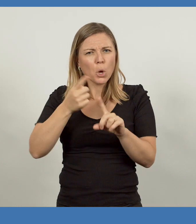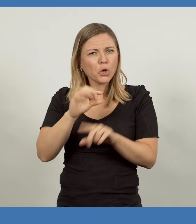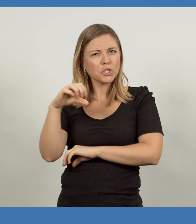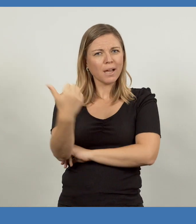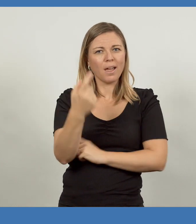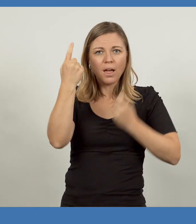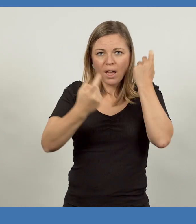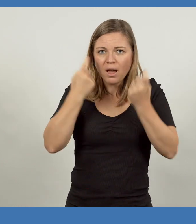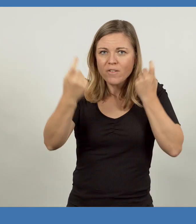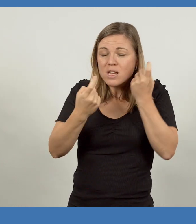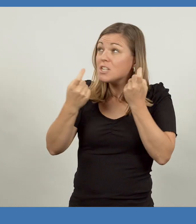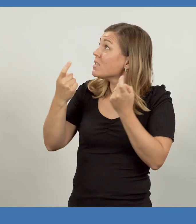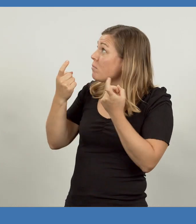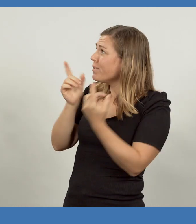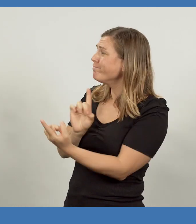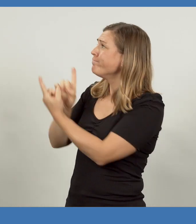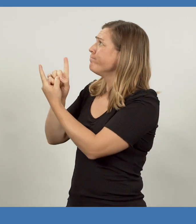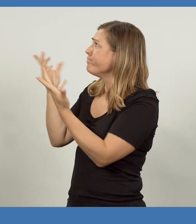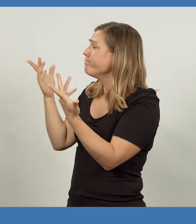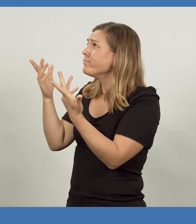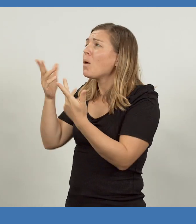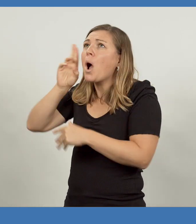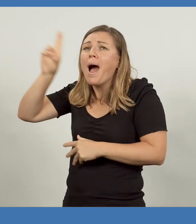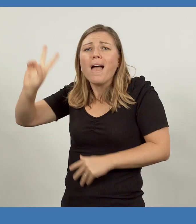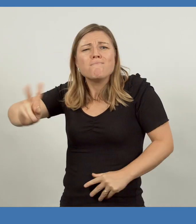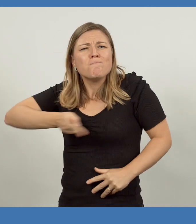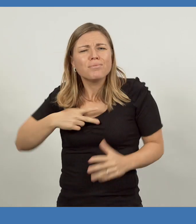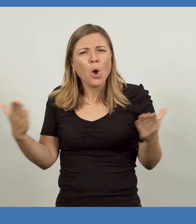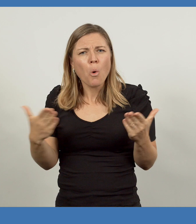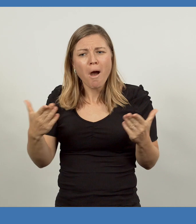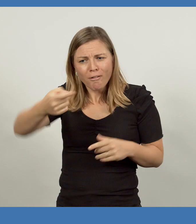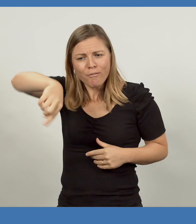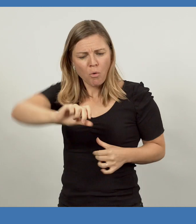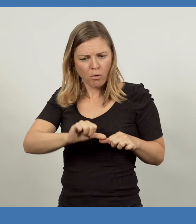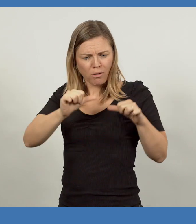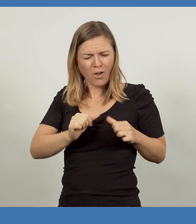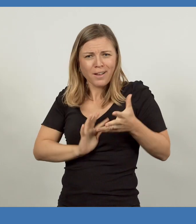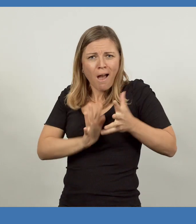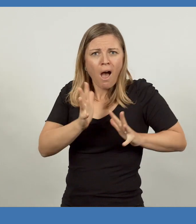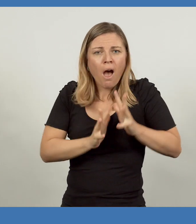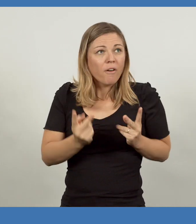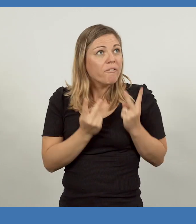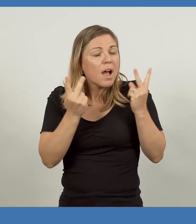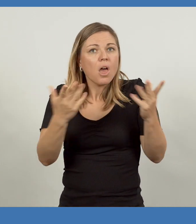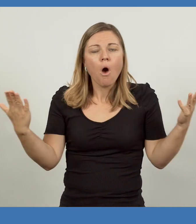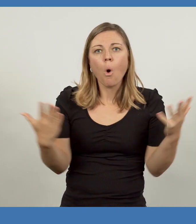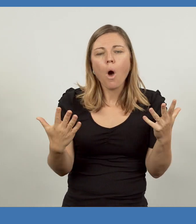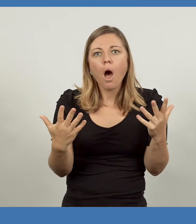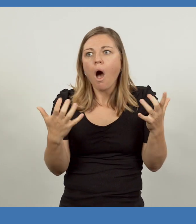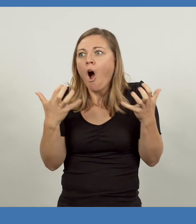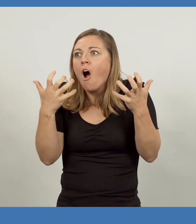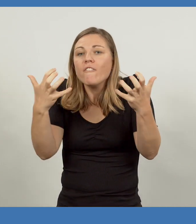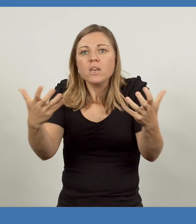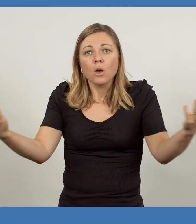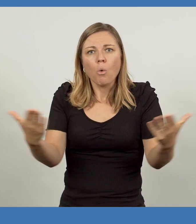quel est mon rêve aujourd'hui? Quel est votre rêve aujourd'hui? Qu'est-ce qui brûle dans votre cœur? Qu'est-ce qui compte pour vous? Qu'est-ce qui a du prix à vos